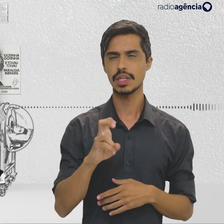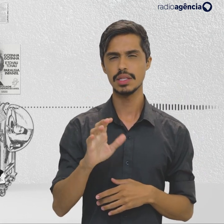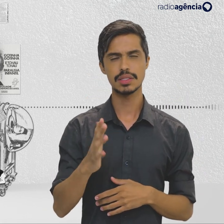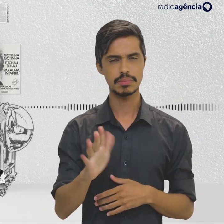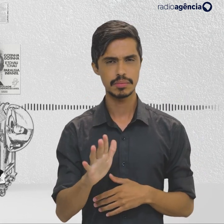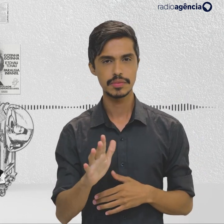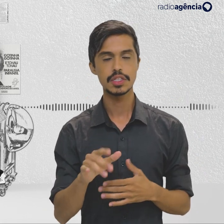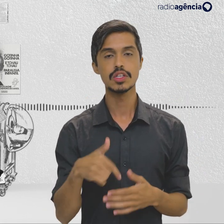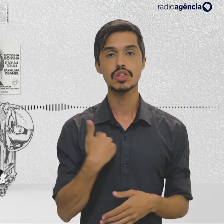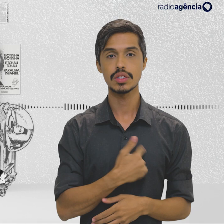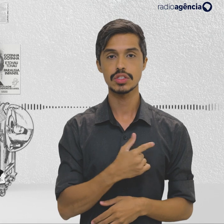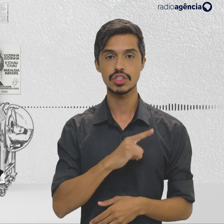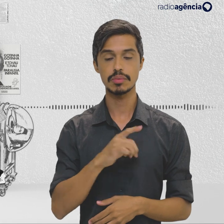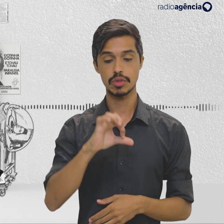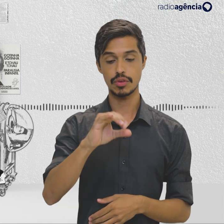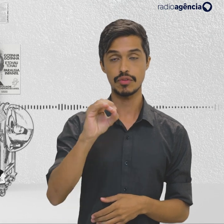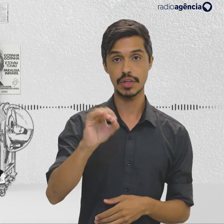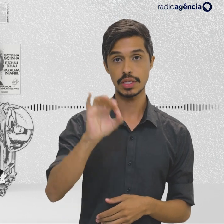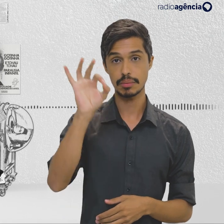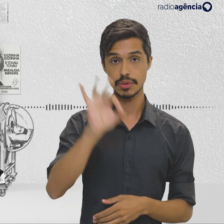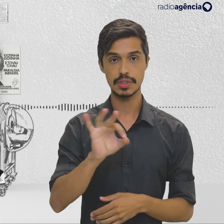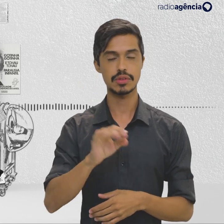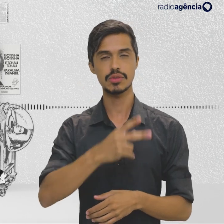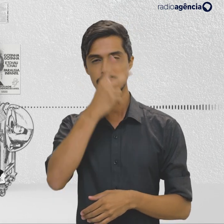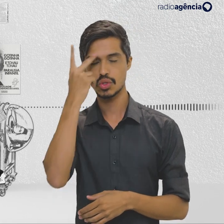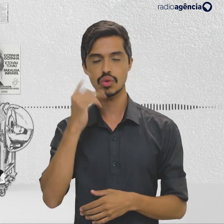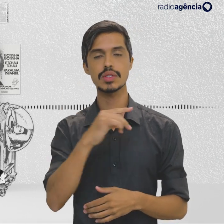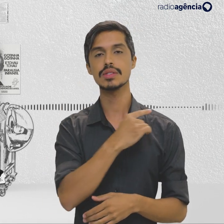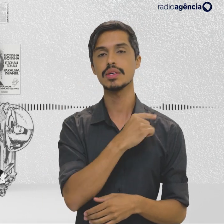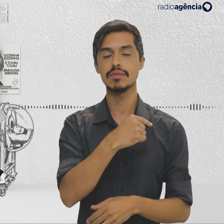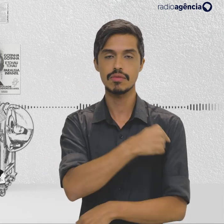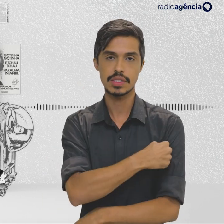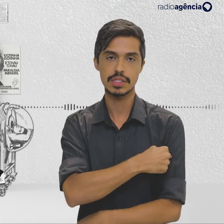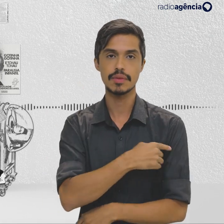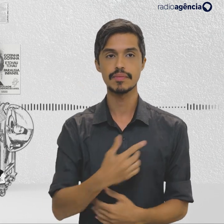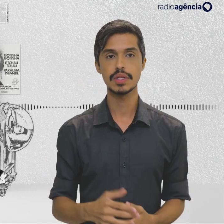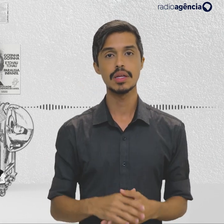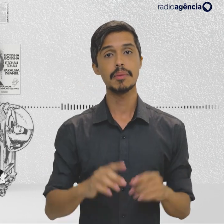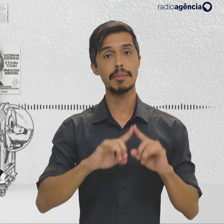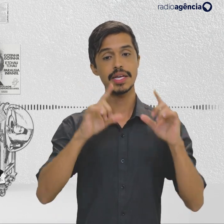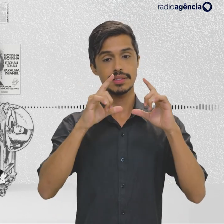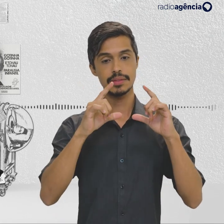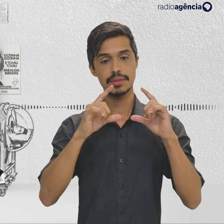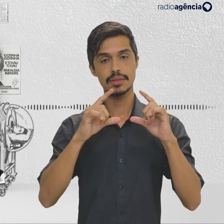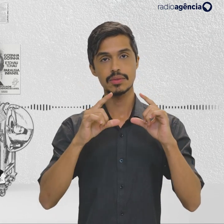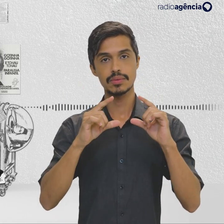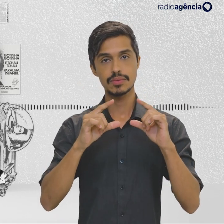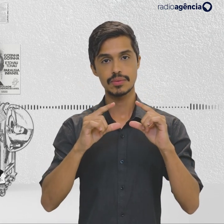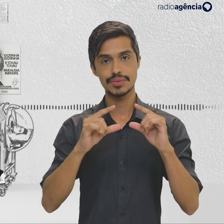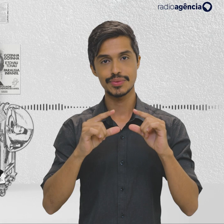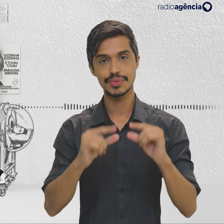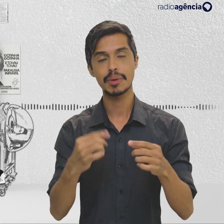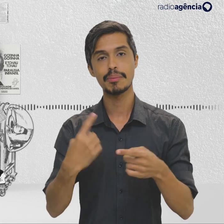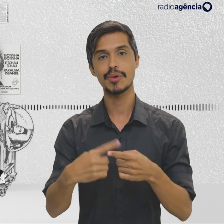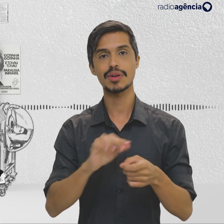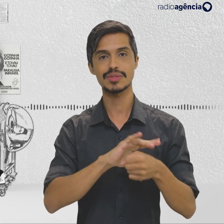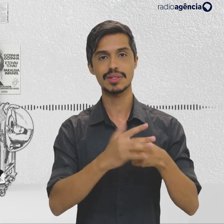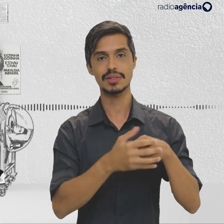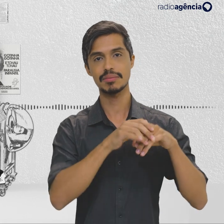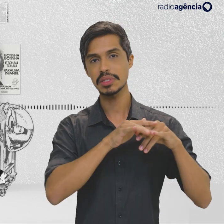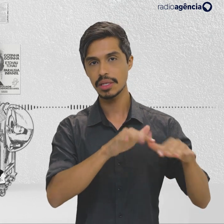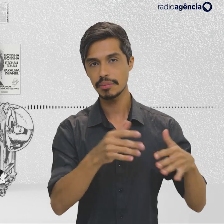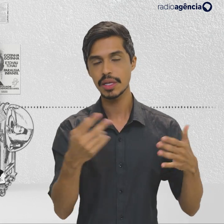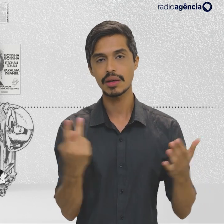2015 nós tínhamos 90% de cobertura ela foi decrescendo o que aumentou com a